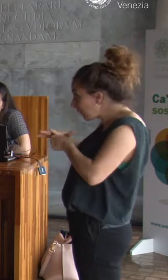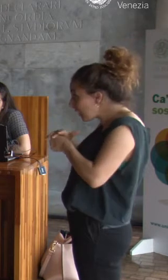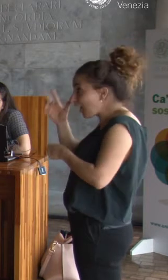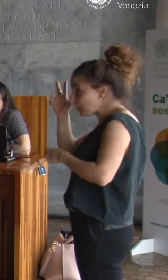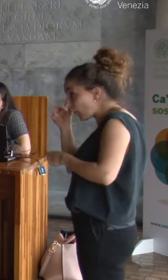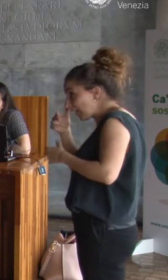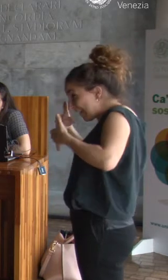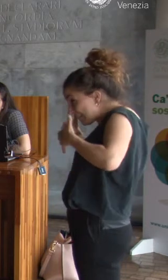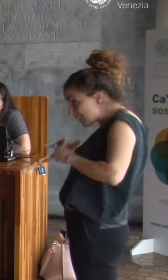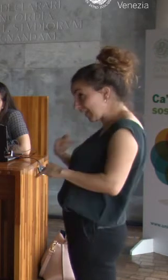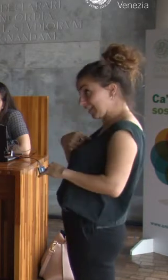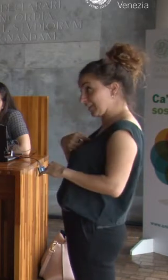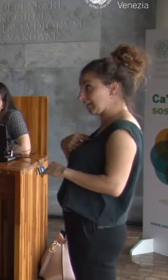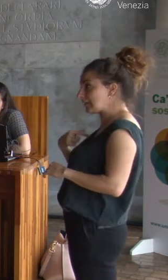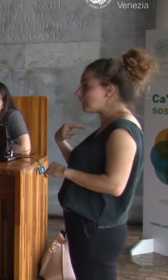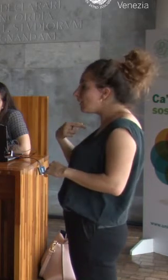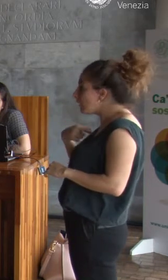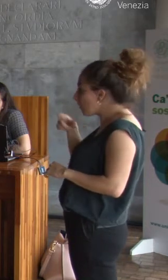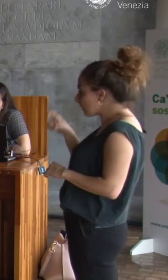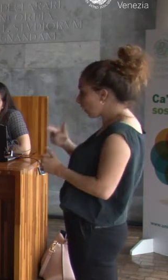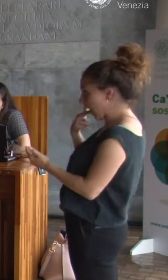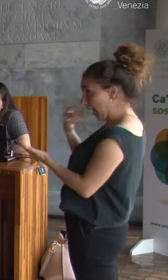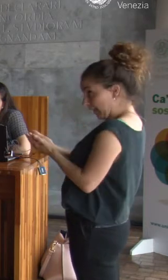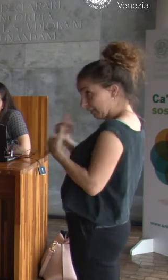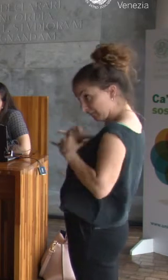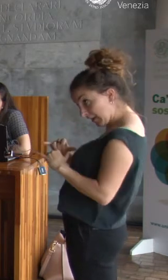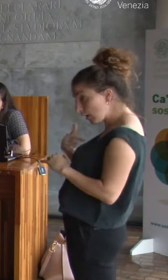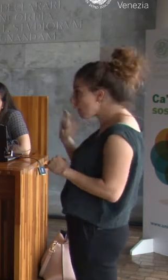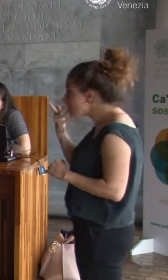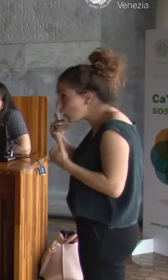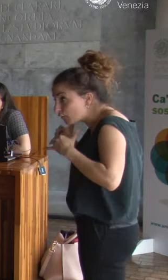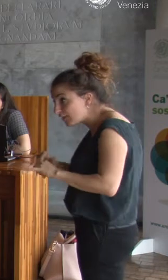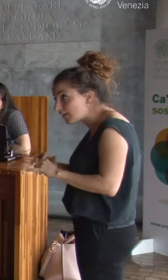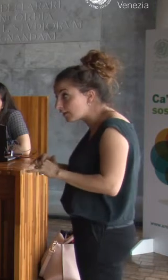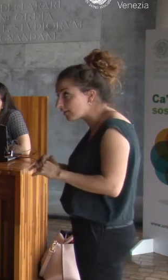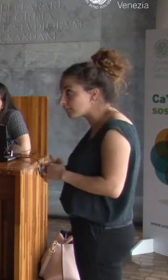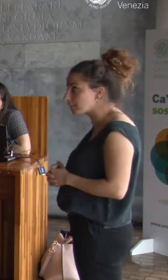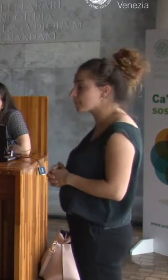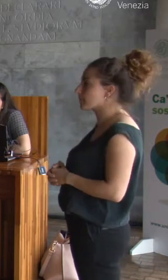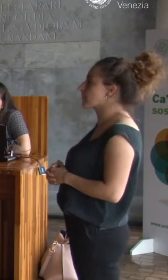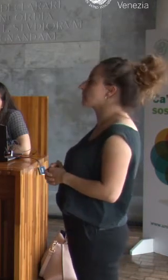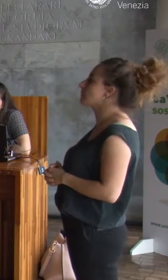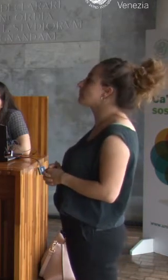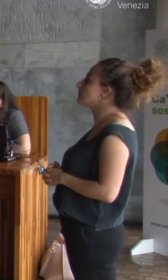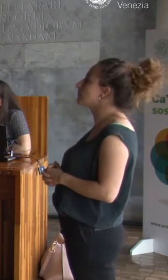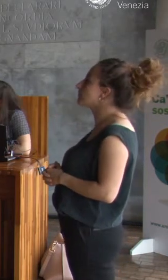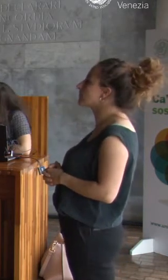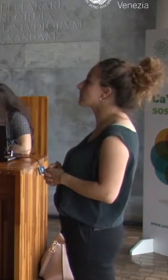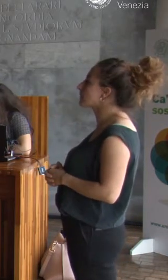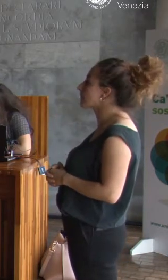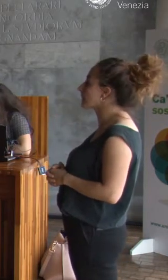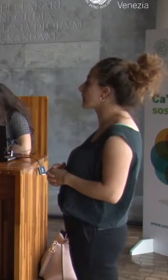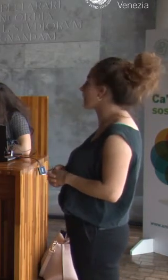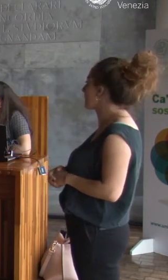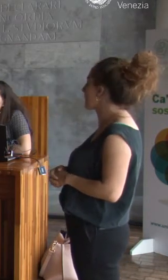una donna, dei figli. Sono una persona adatta ad averli, li voglio avere. Guarda qua, il punto di riferimento